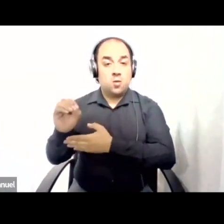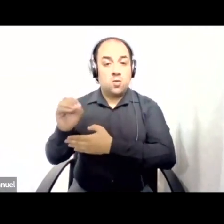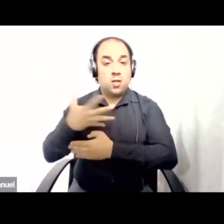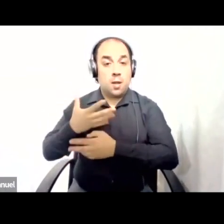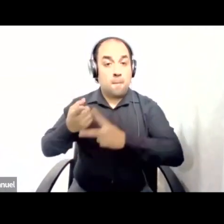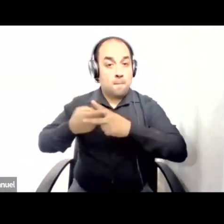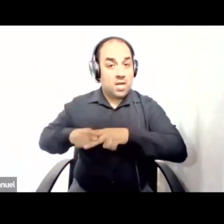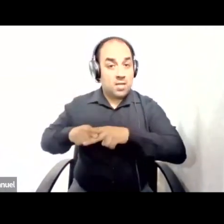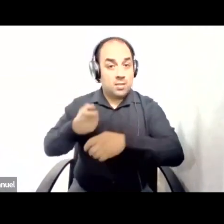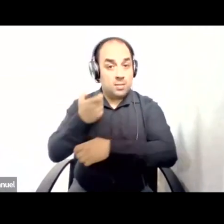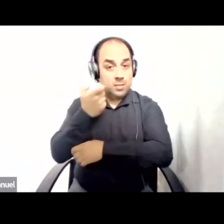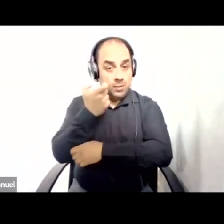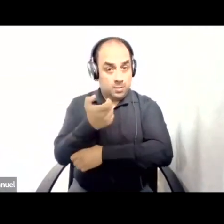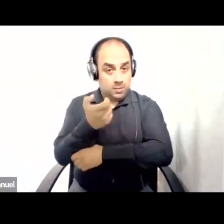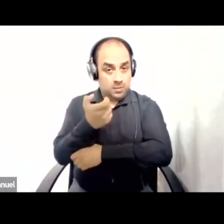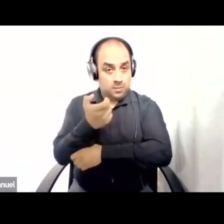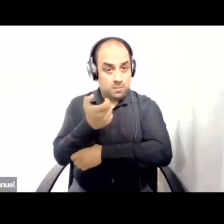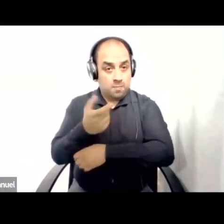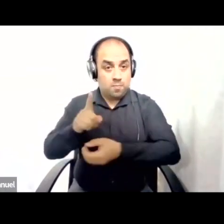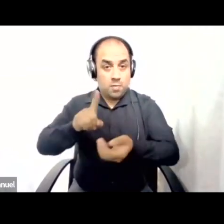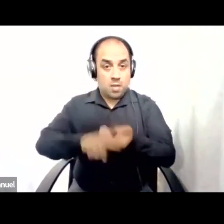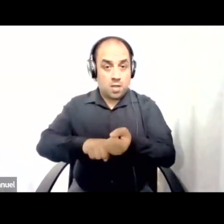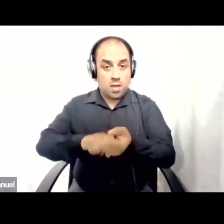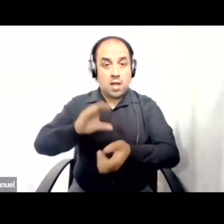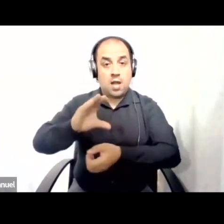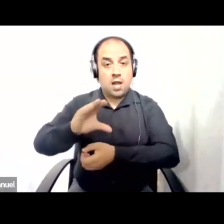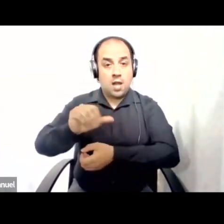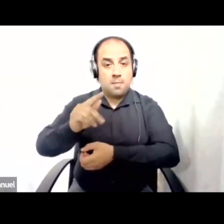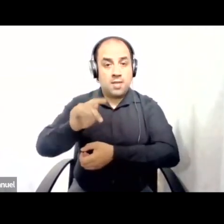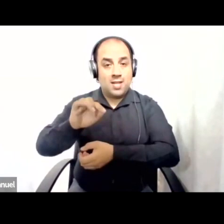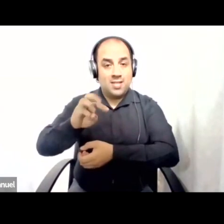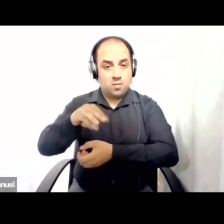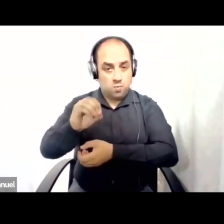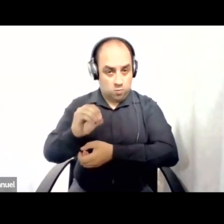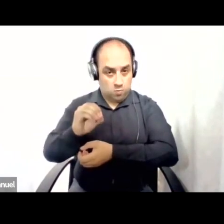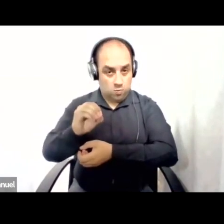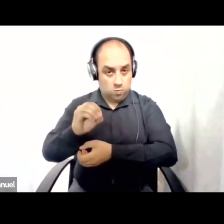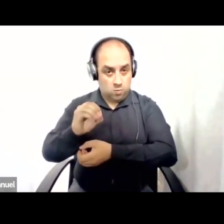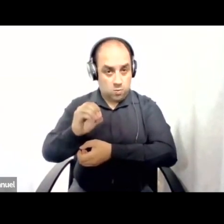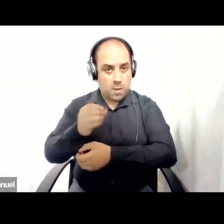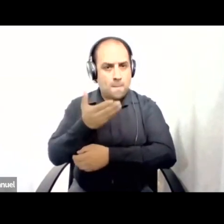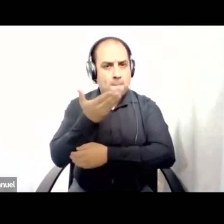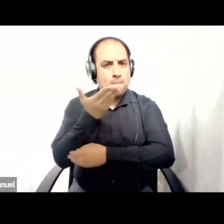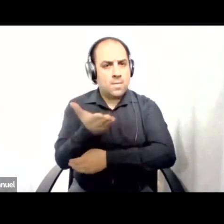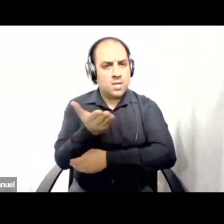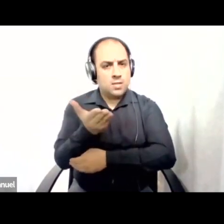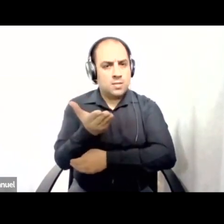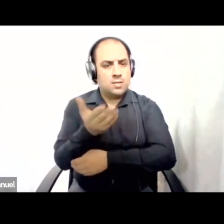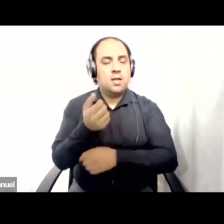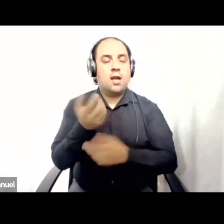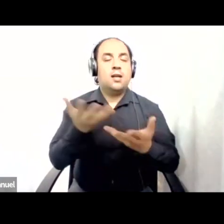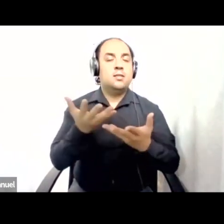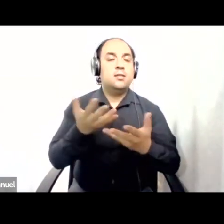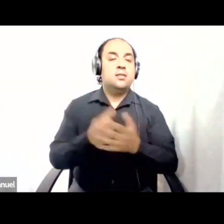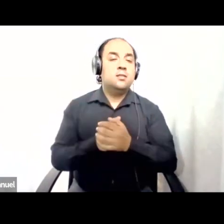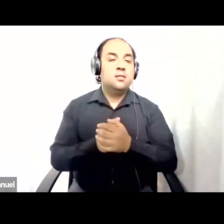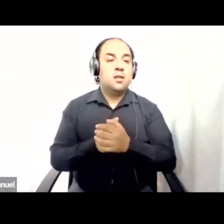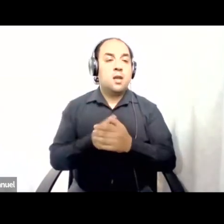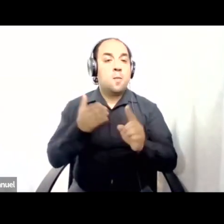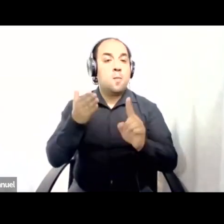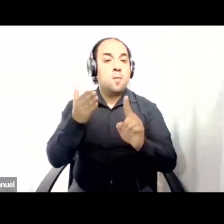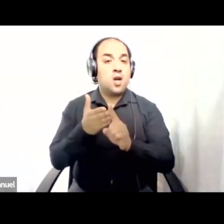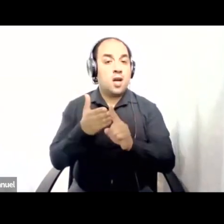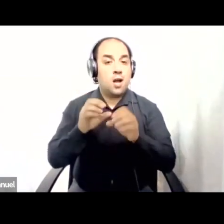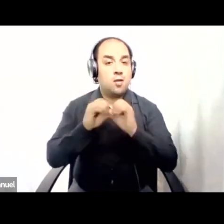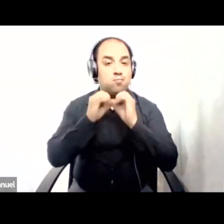En particular, en el capitalismo demanda o hace una petición centrada en torno a la